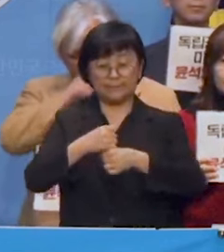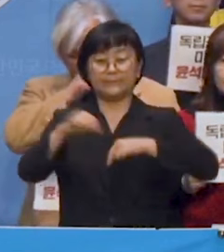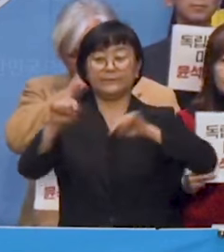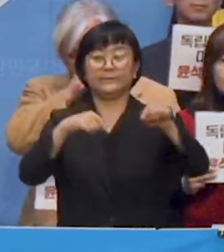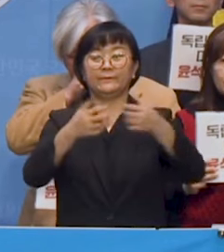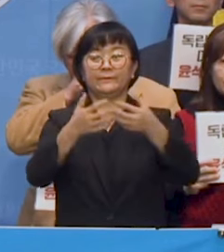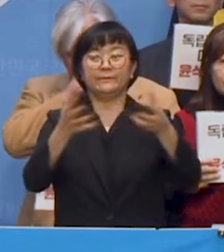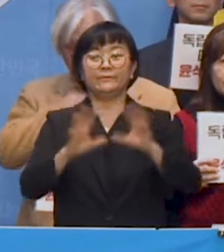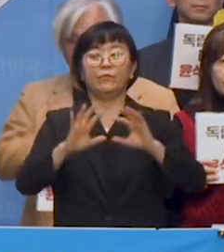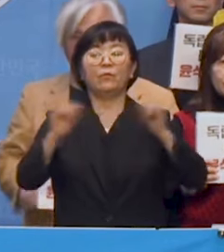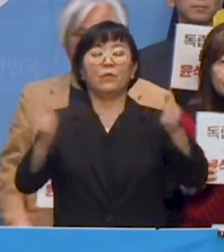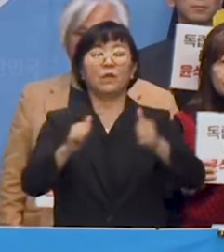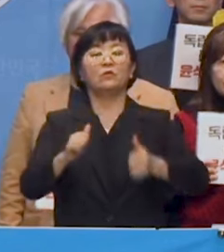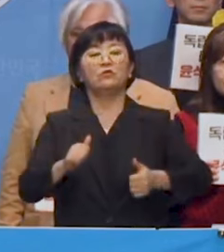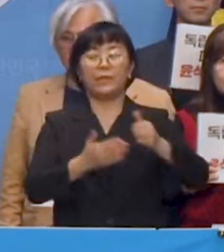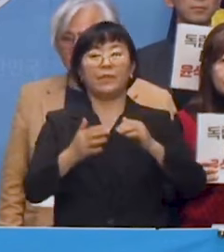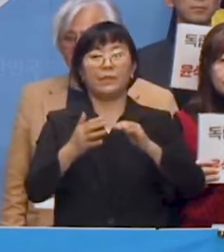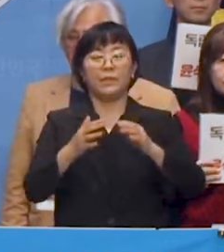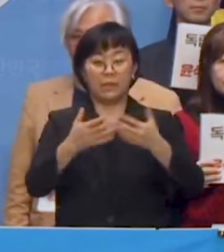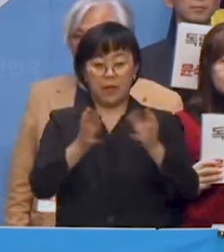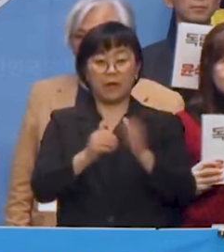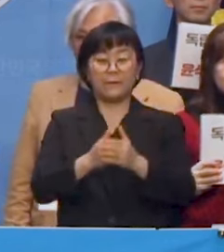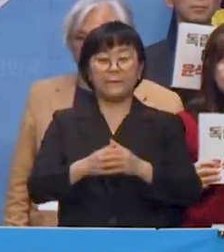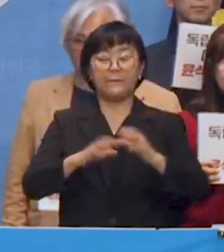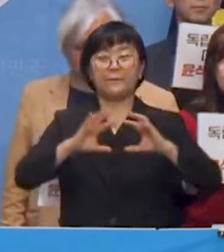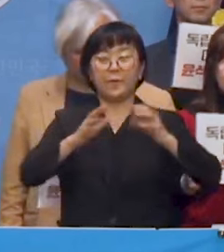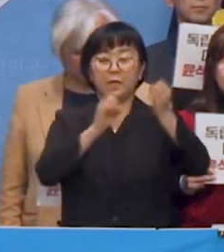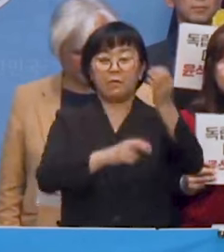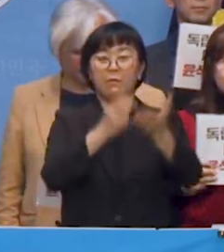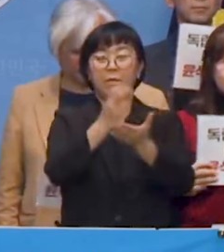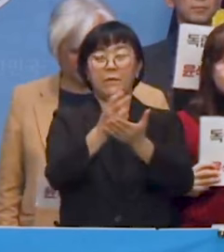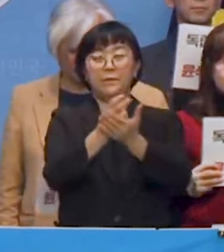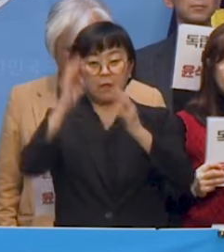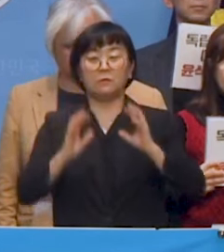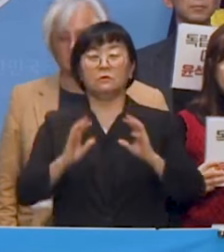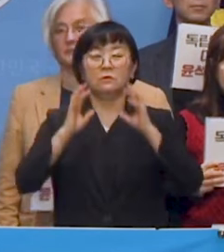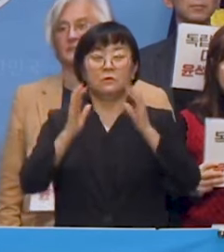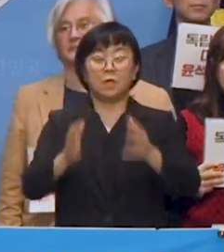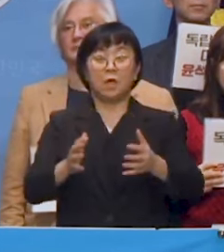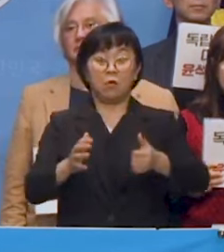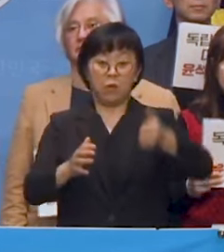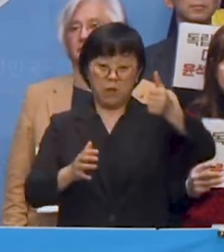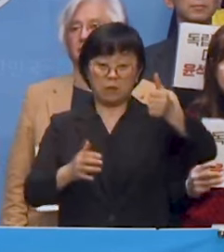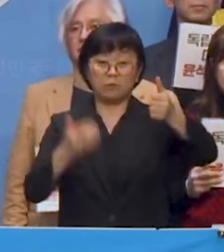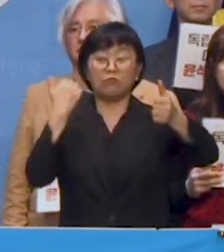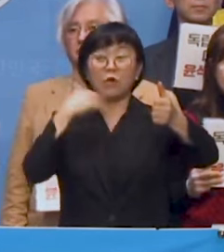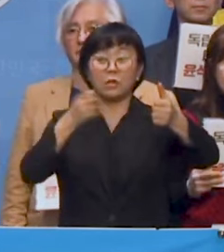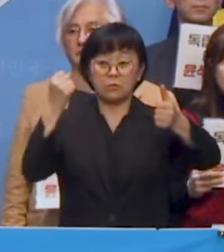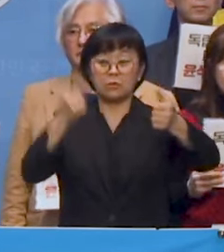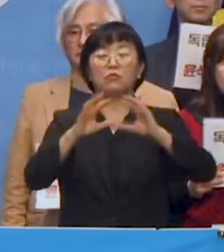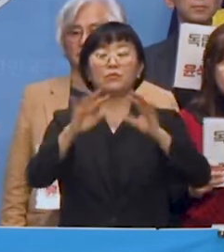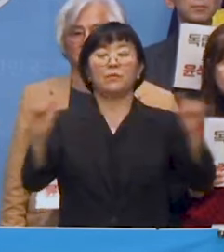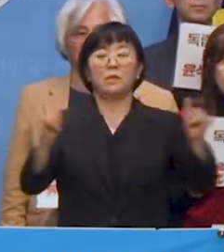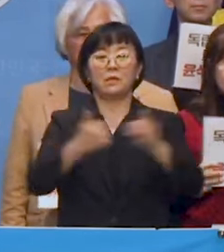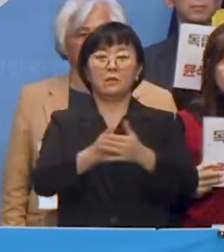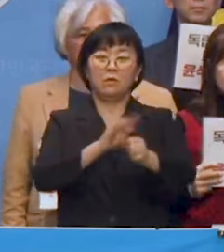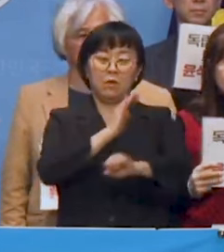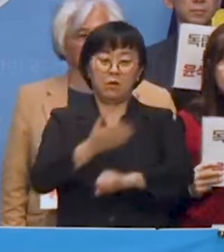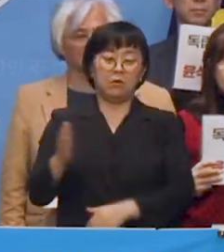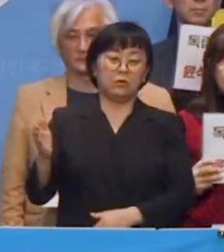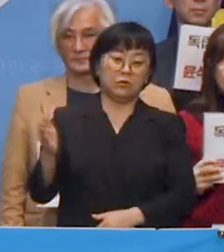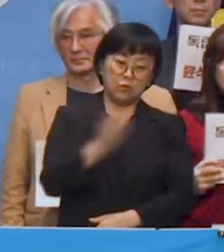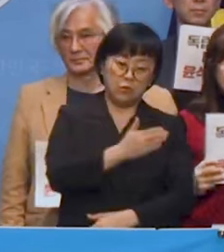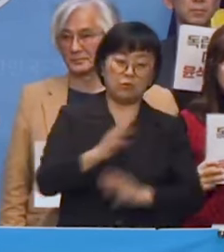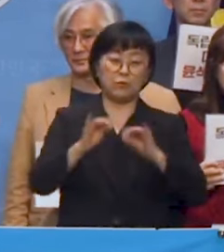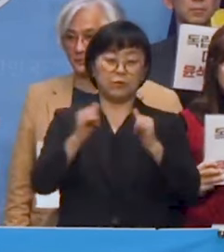그야말로 국민주권당입니다. 헌법 제1조에 나오는 대한민국의 주권은 국민에게 있고 모든 권력은